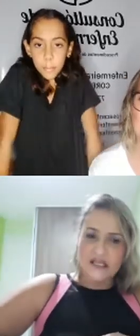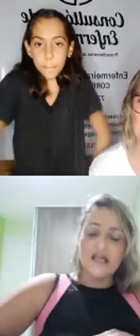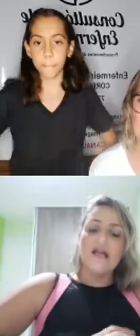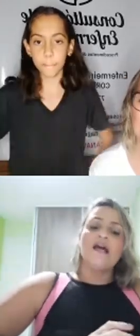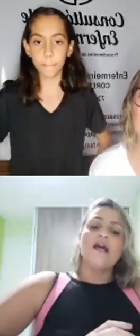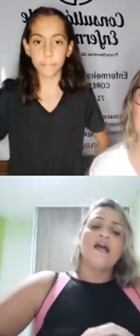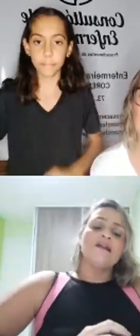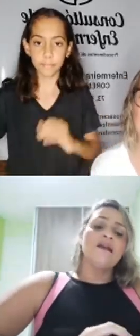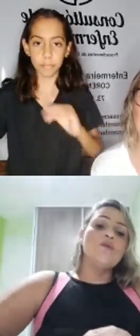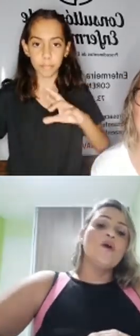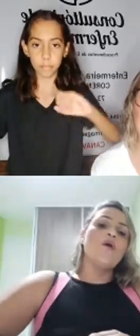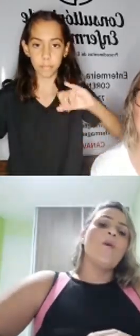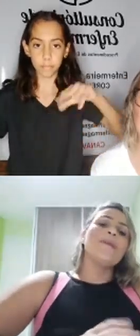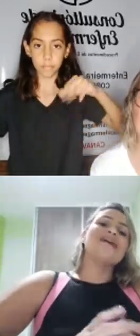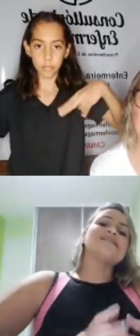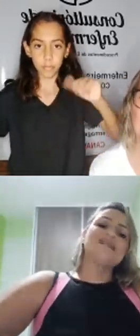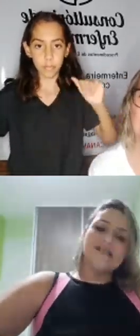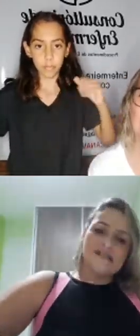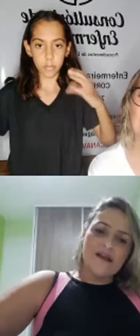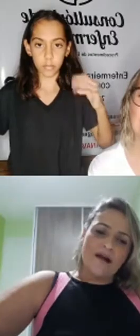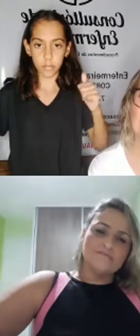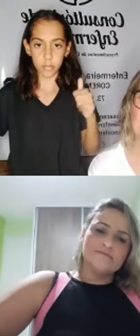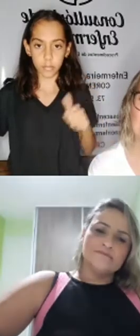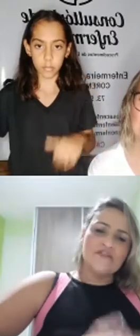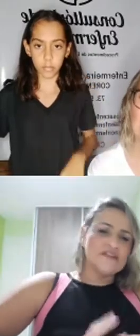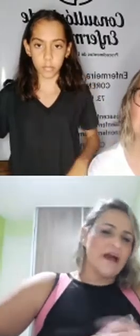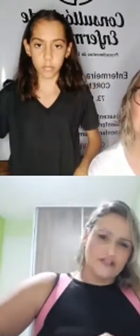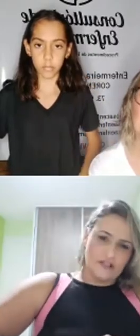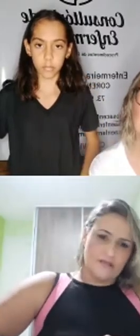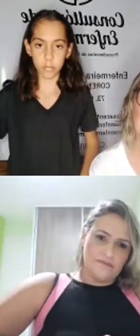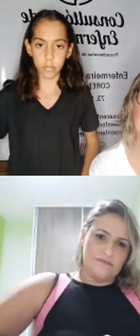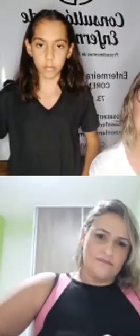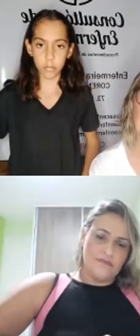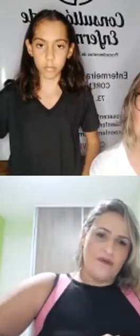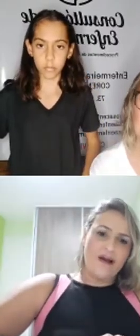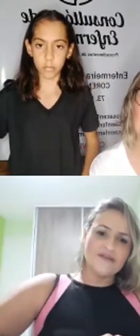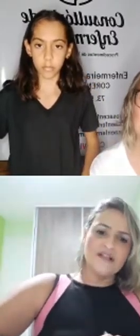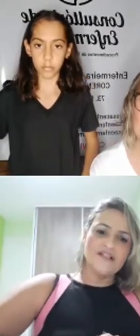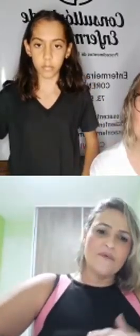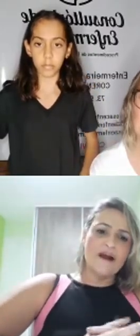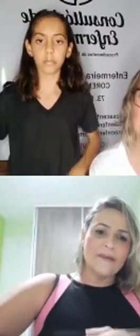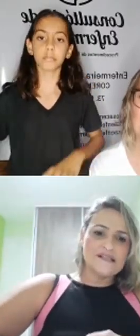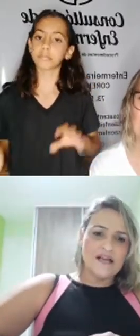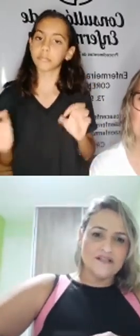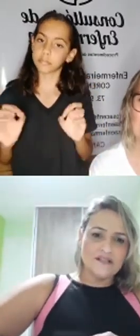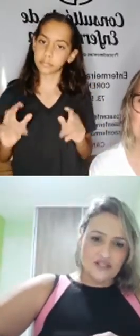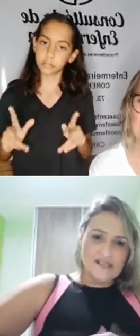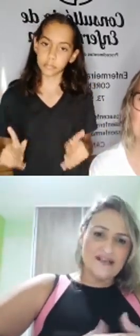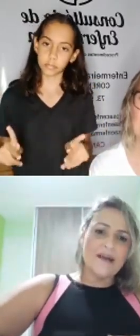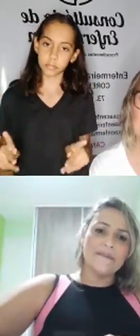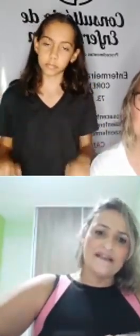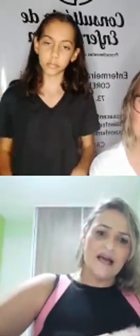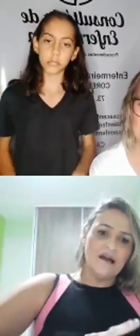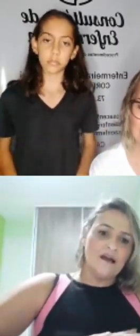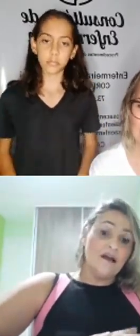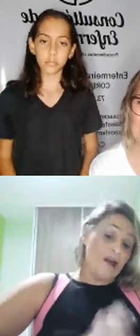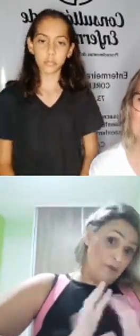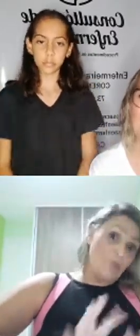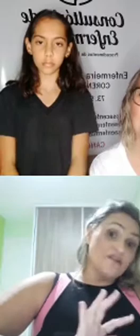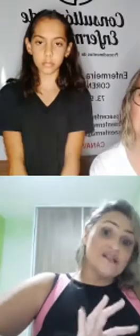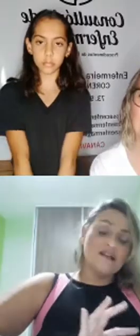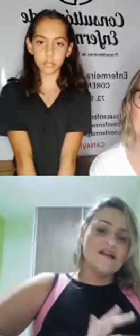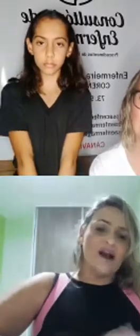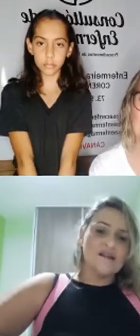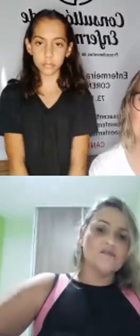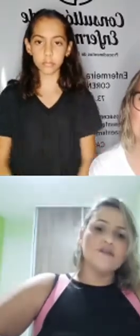adolescente têm uma complacência fantástica. Eu acho que eles têm uma capacidade de se adaptar. Pelo